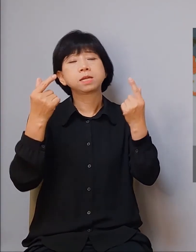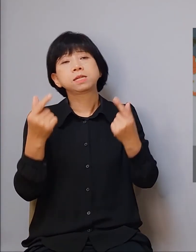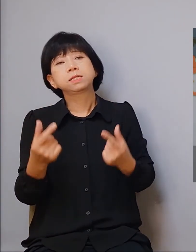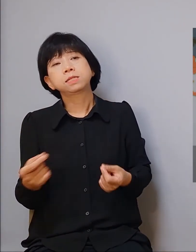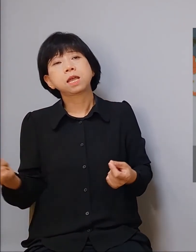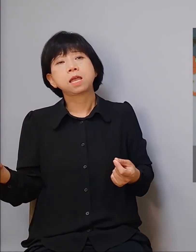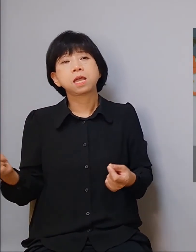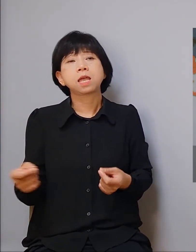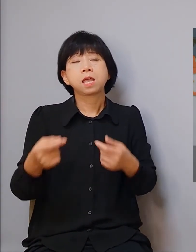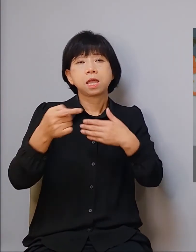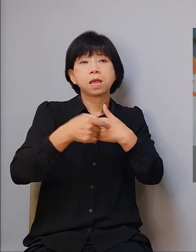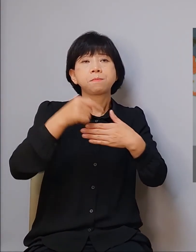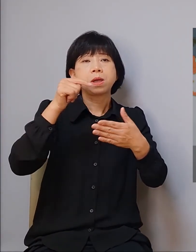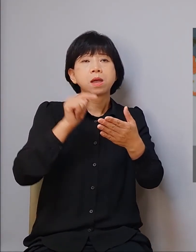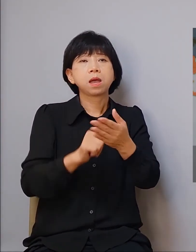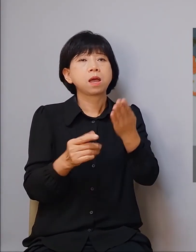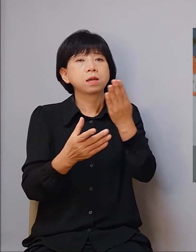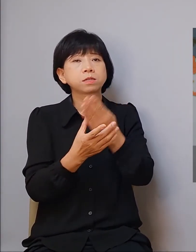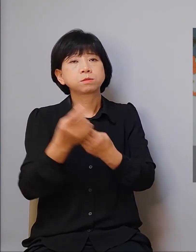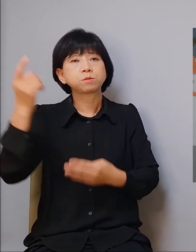것이니 한